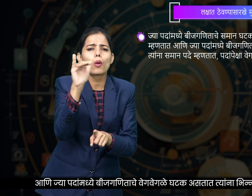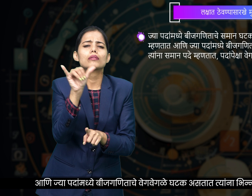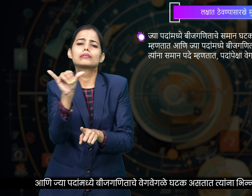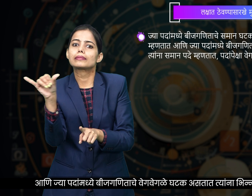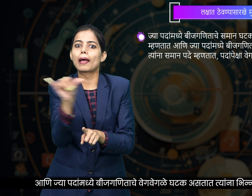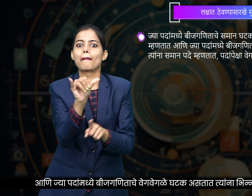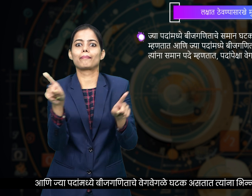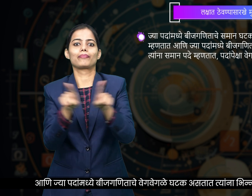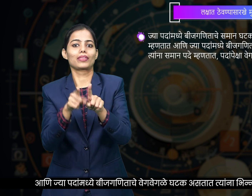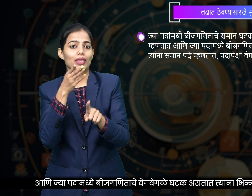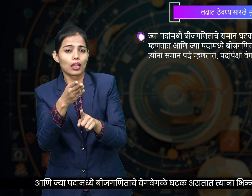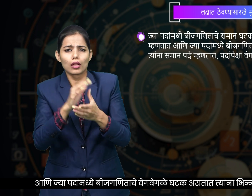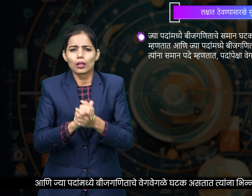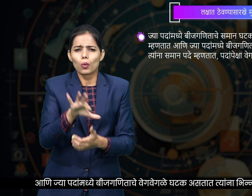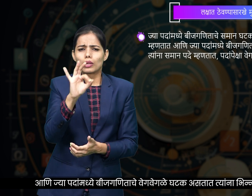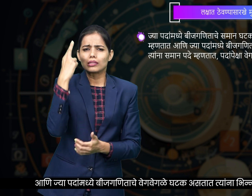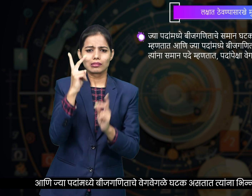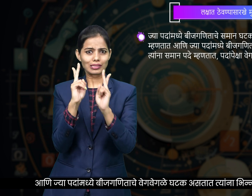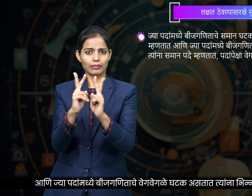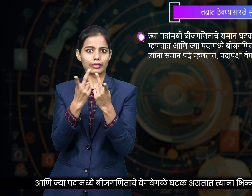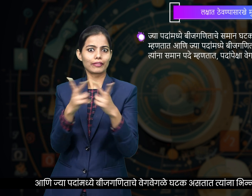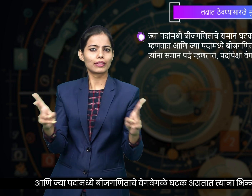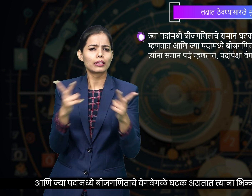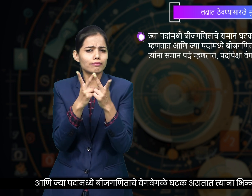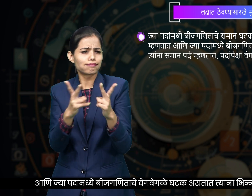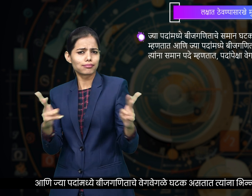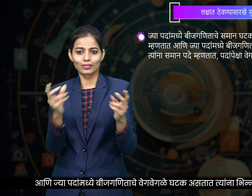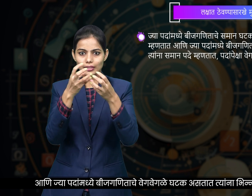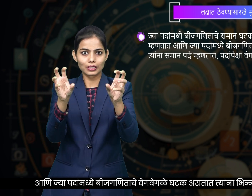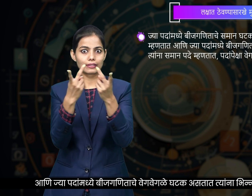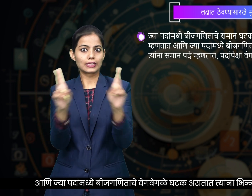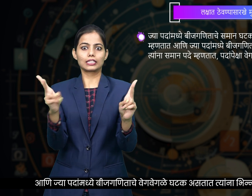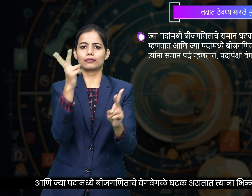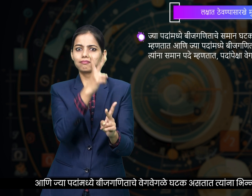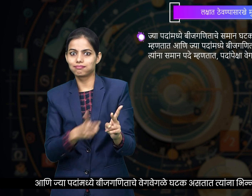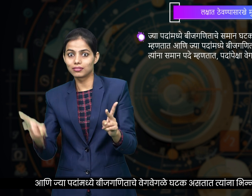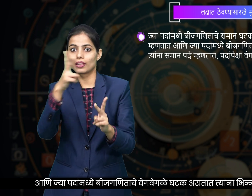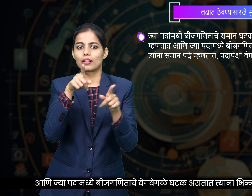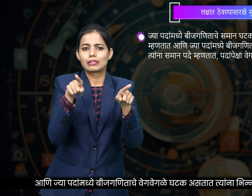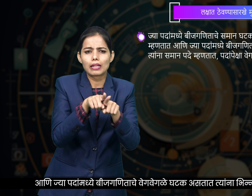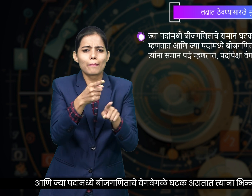बीजगणिताचे वेगवेगळे घटक असतात त्यांना भिन्न रूप पद म्हणतात.